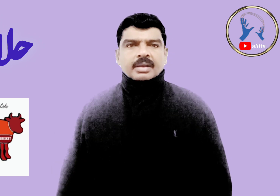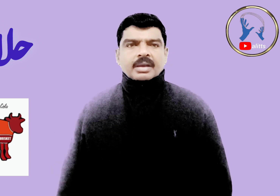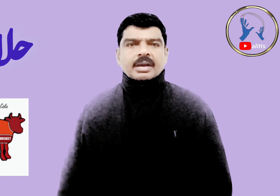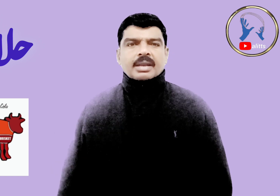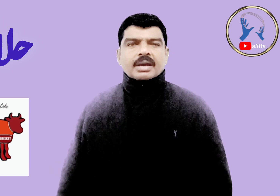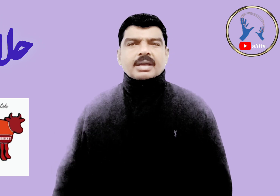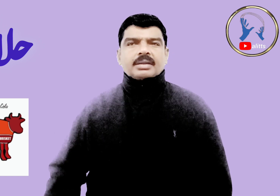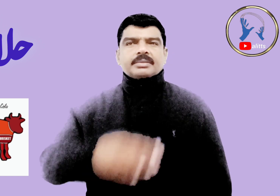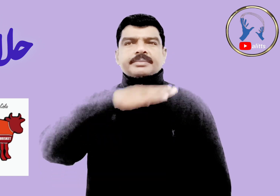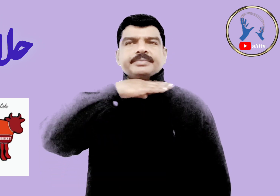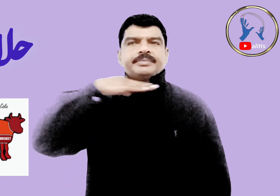हलाल